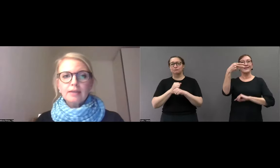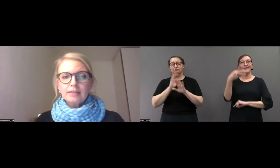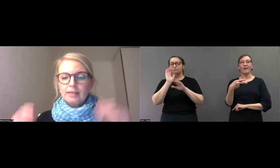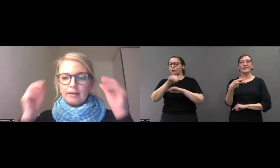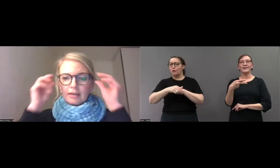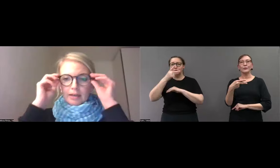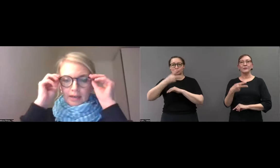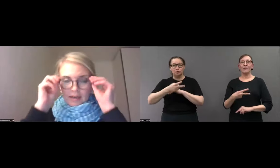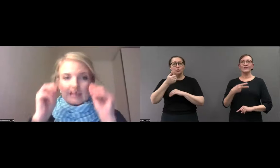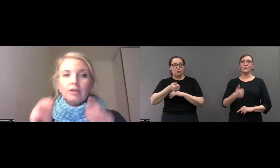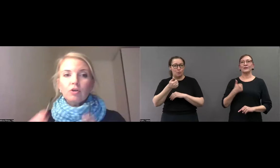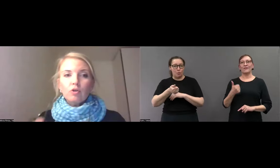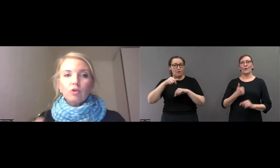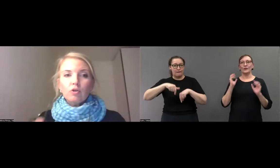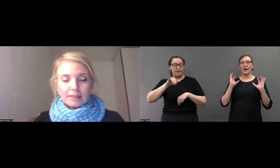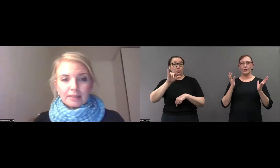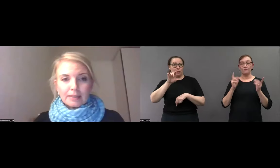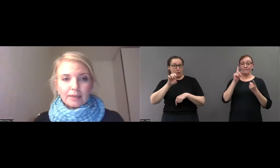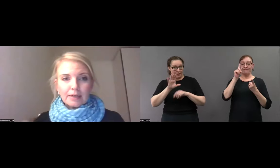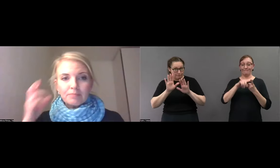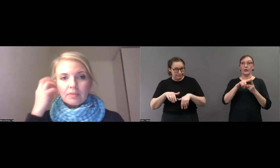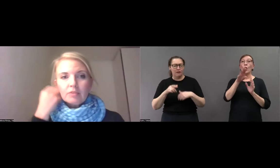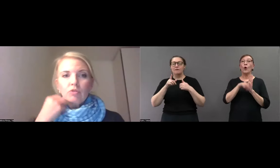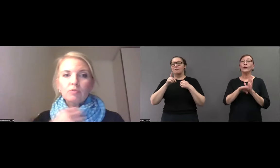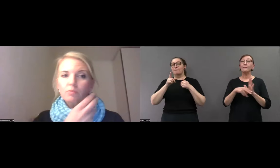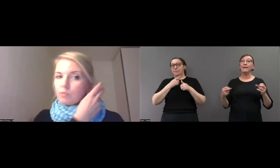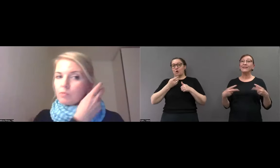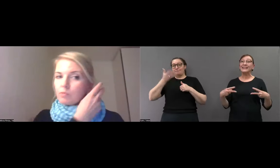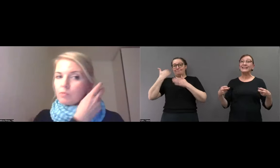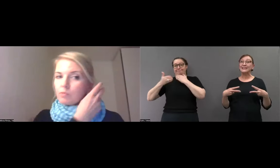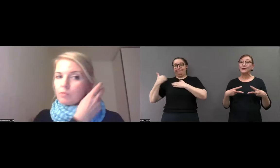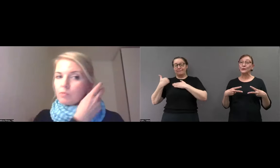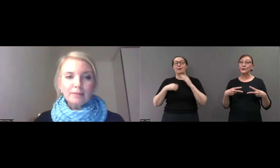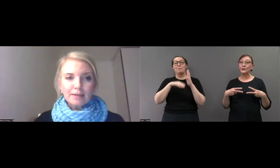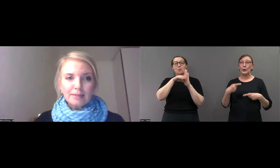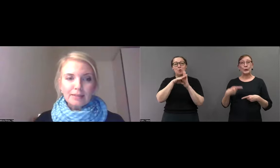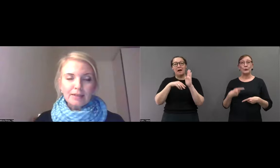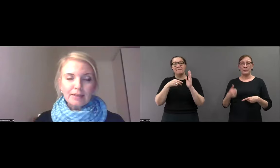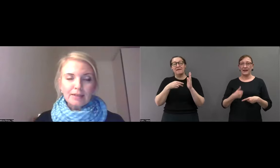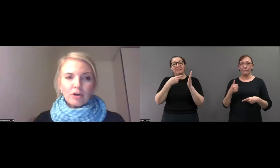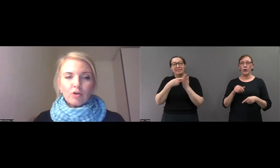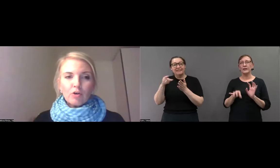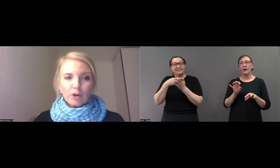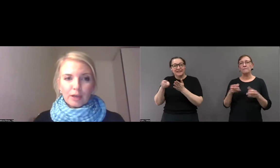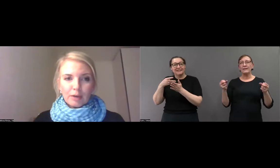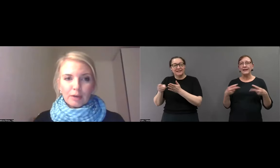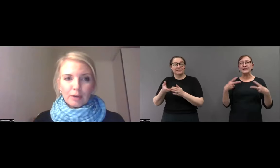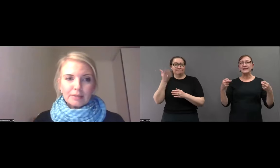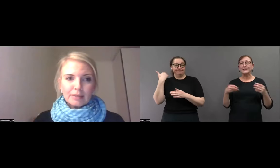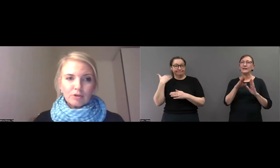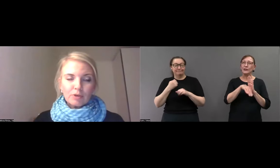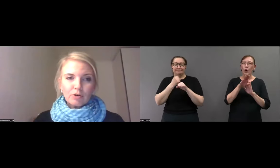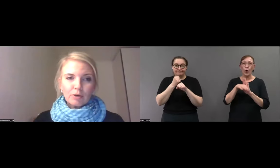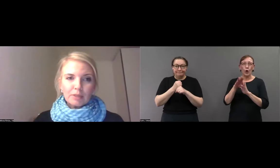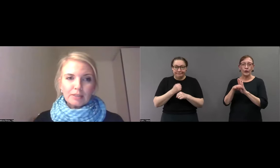vuotta. Ensin ohjelmatekstittäjänä, kymmenisen vuotta tekstitin ohjelmia ja